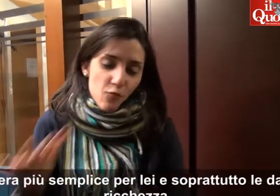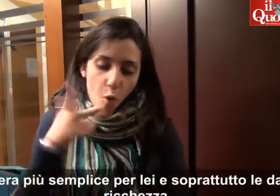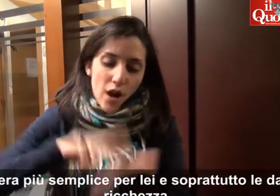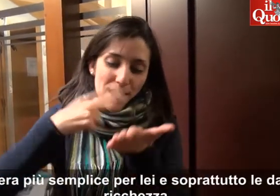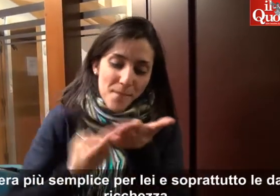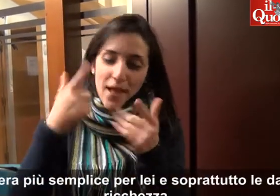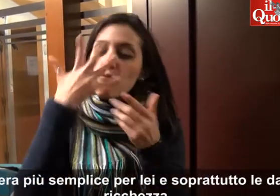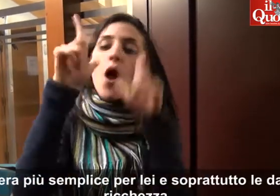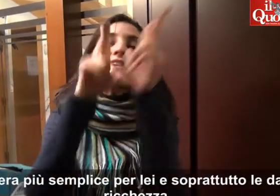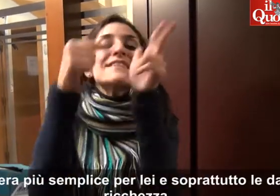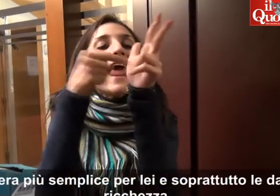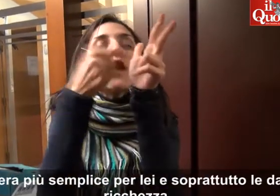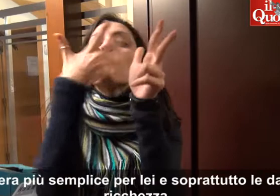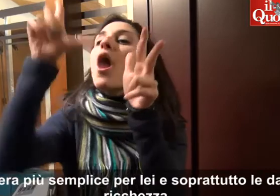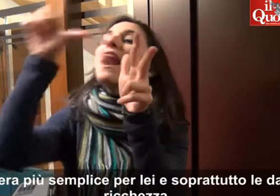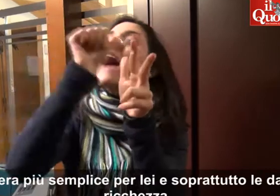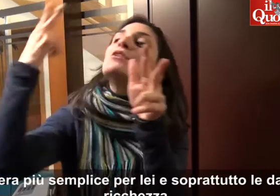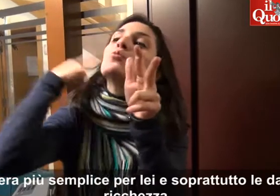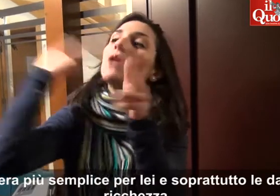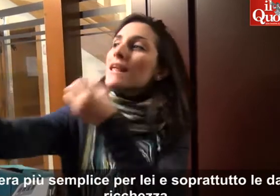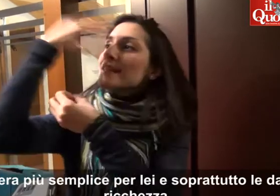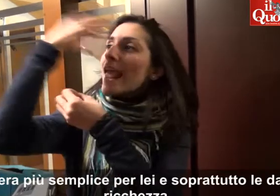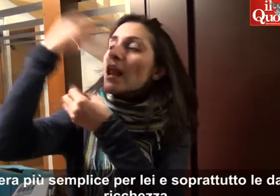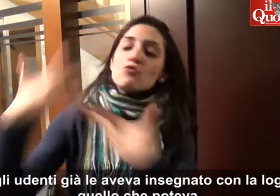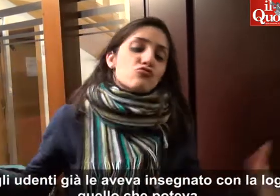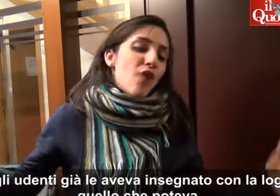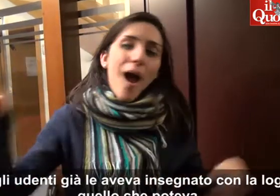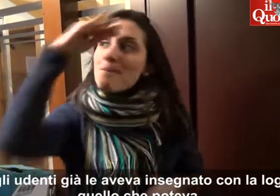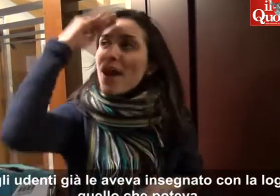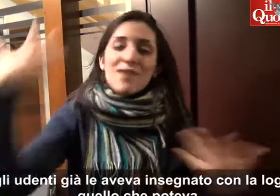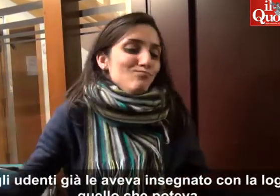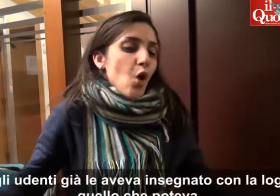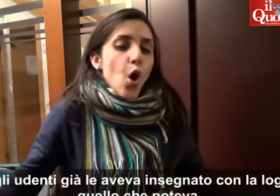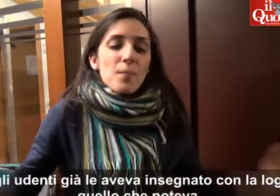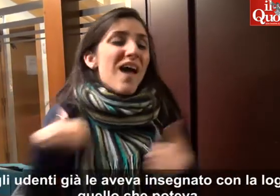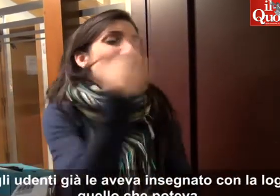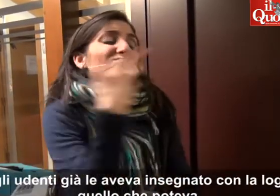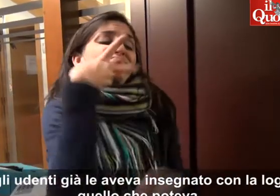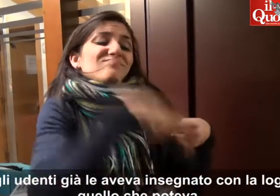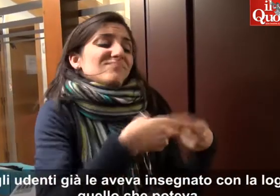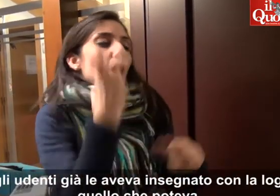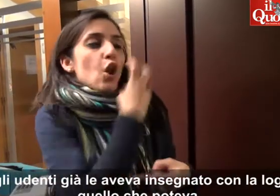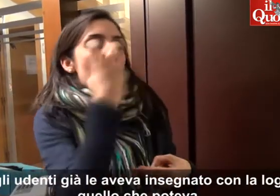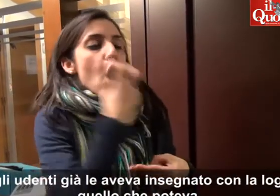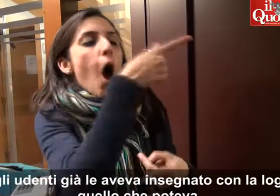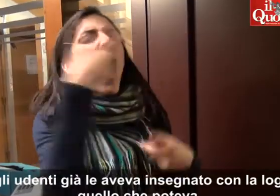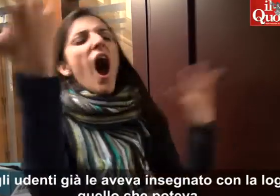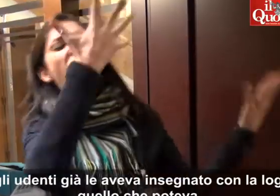semplice per lei e soprattutto gli dava più ricchezza, perché l'udente già le aveva insegnato la logopedia quello che